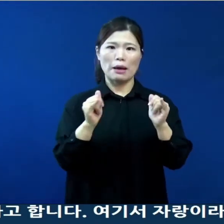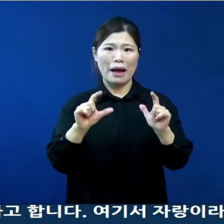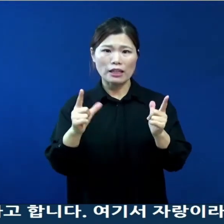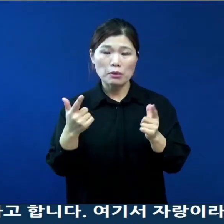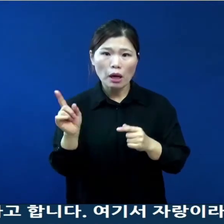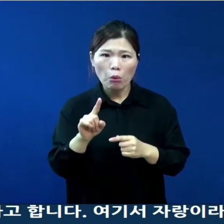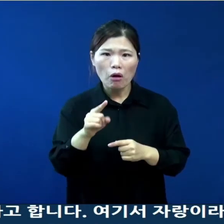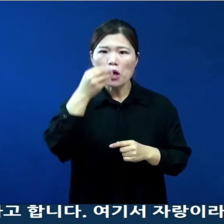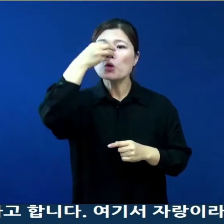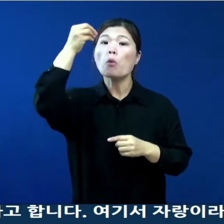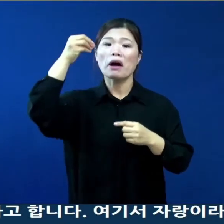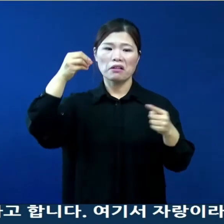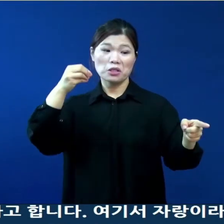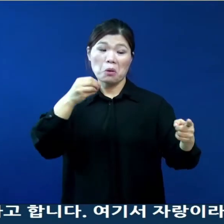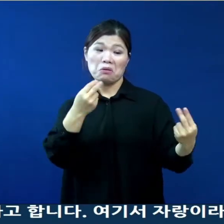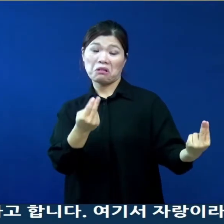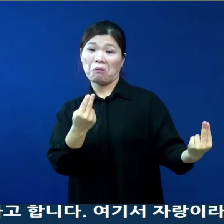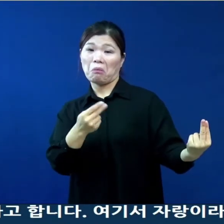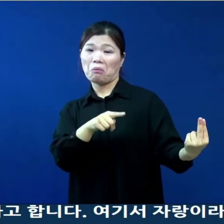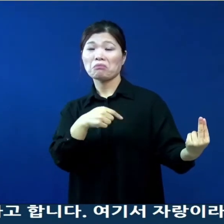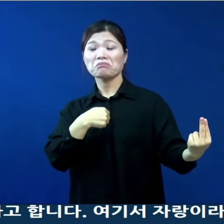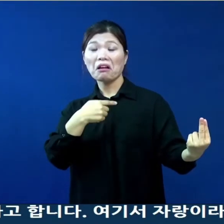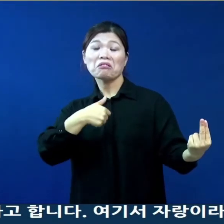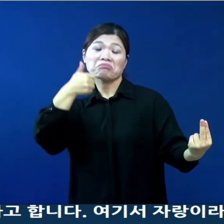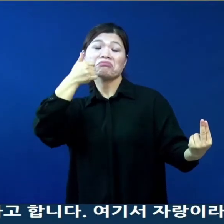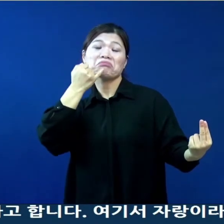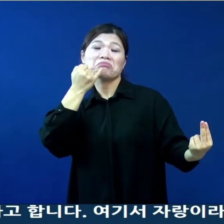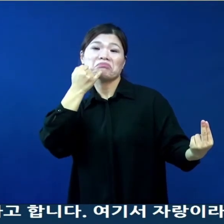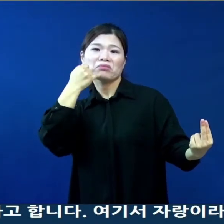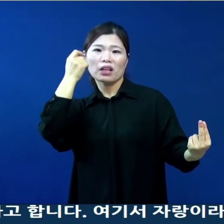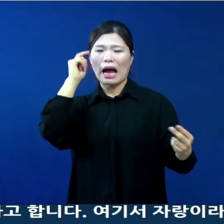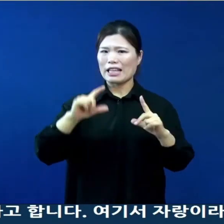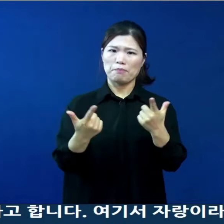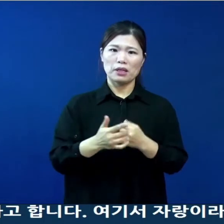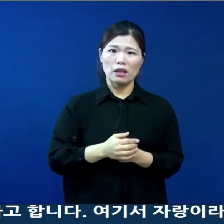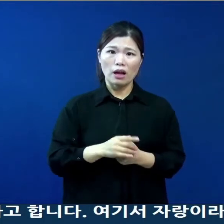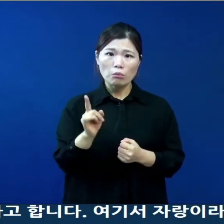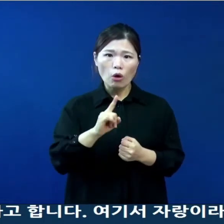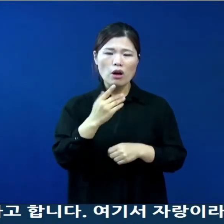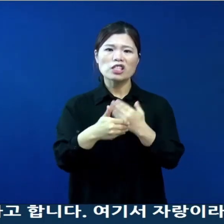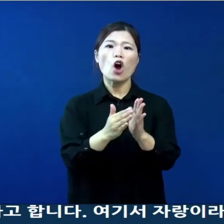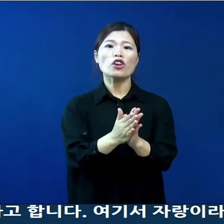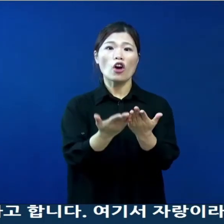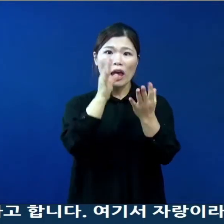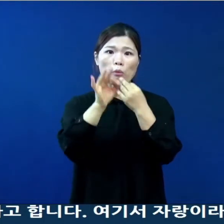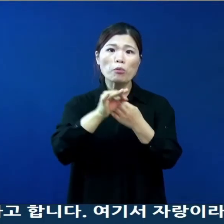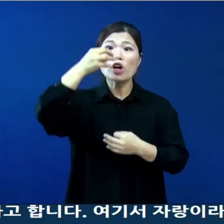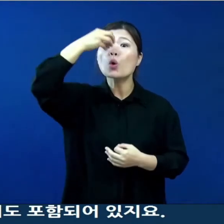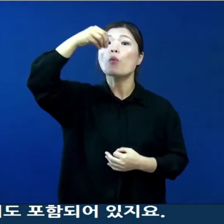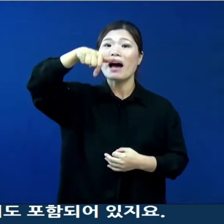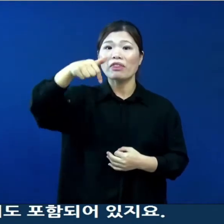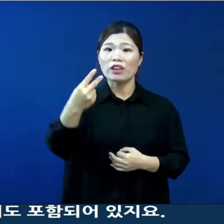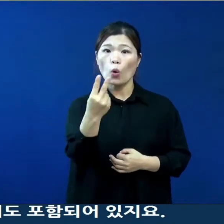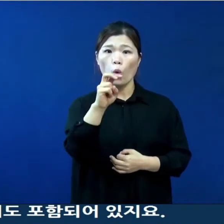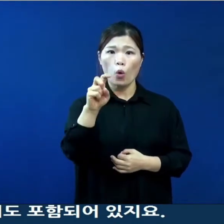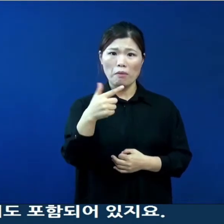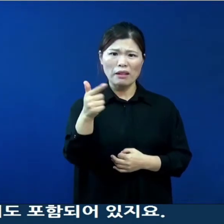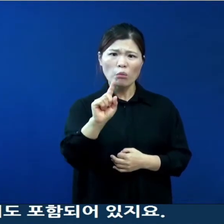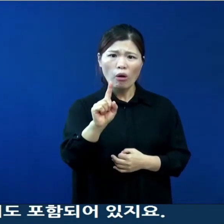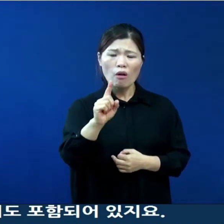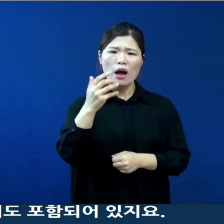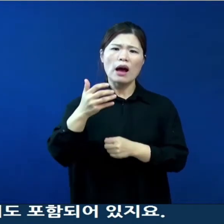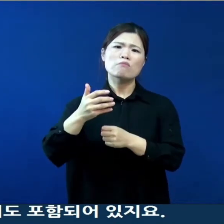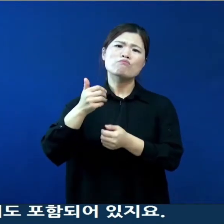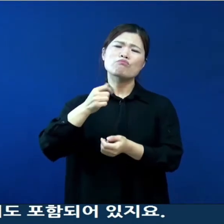저 사람보다 내가 좀 낫다, 이 정도가 교만이 아닙니다. 성경이 정의하는 교만은 분명한 하나님의